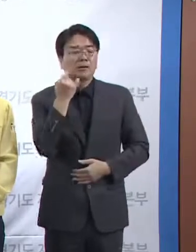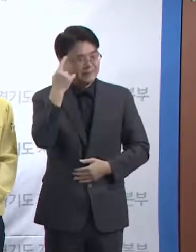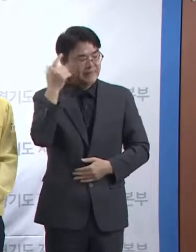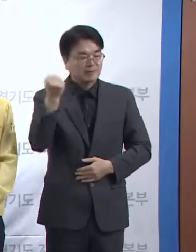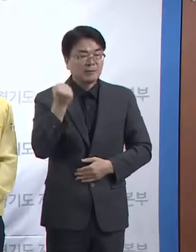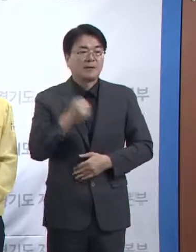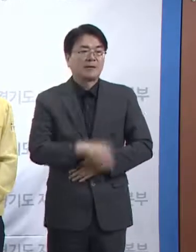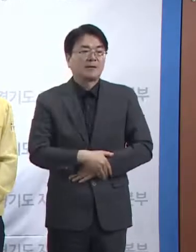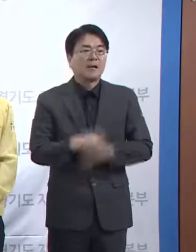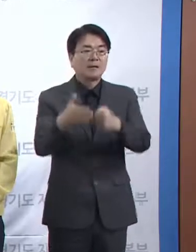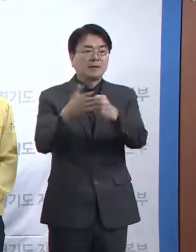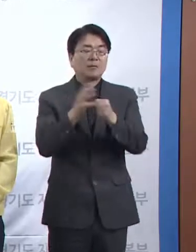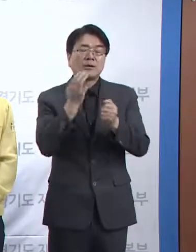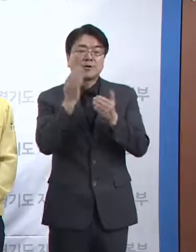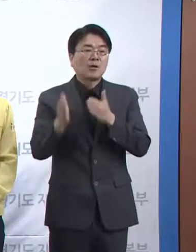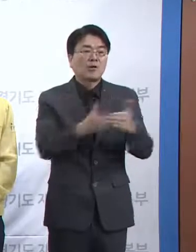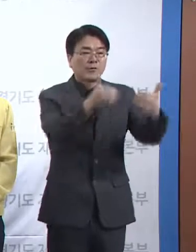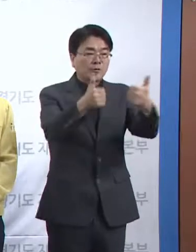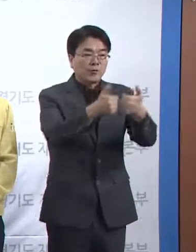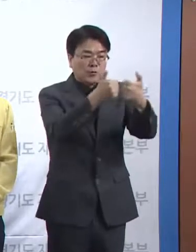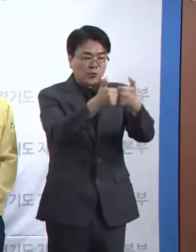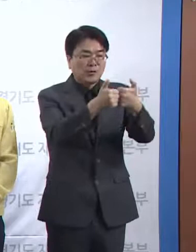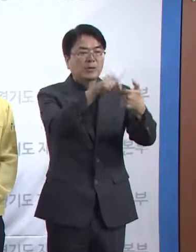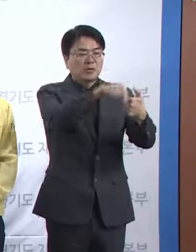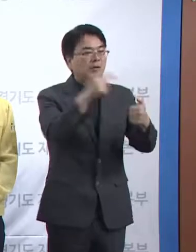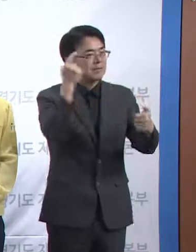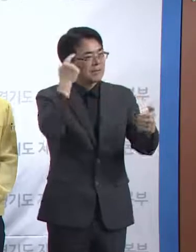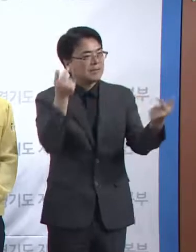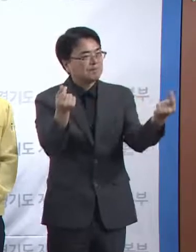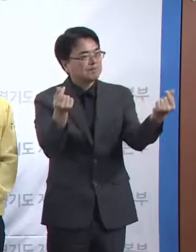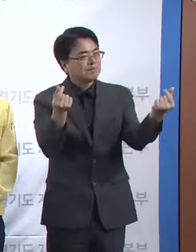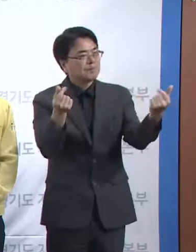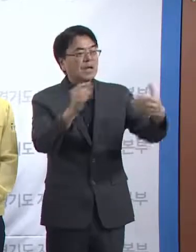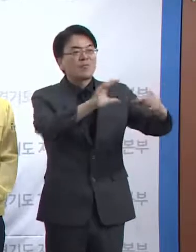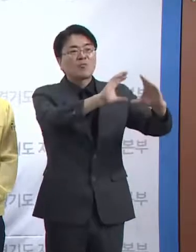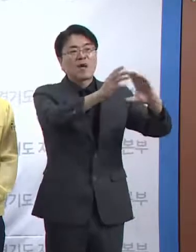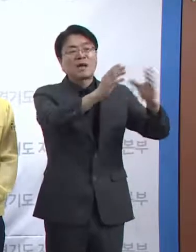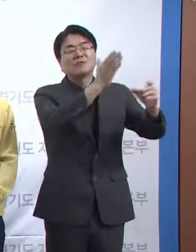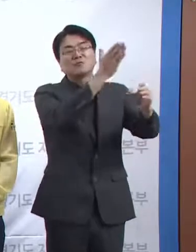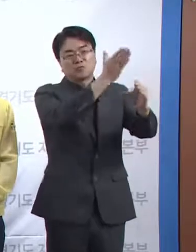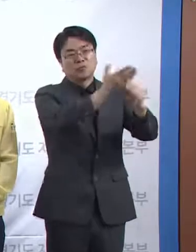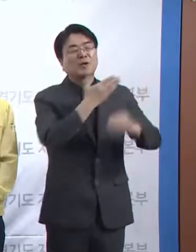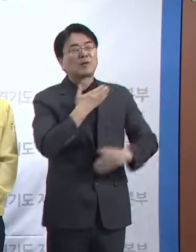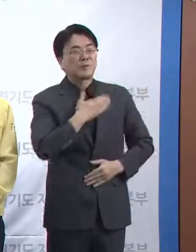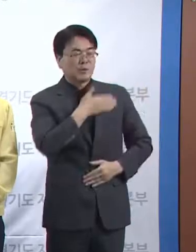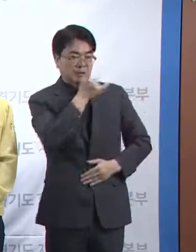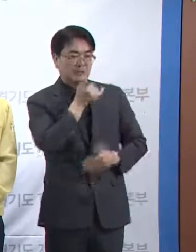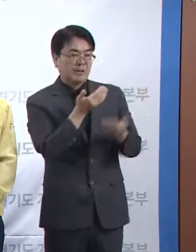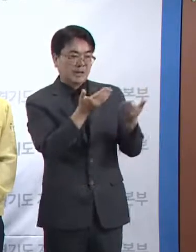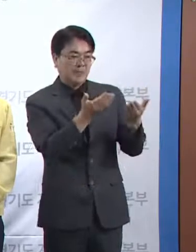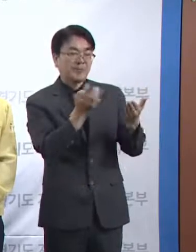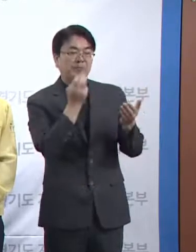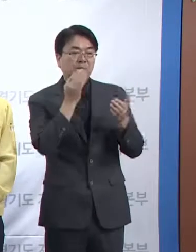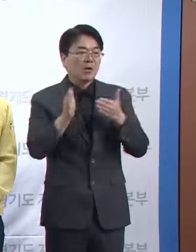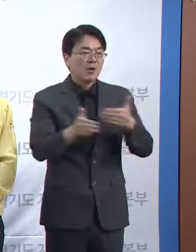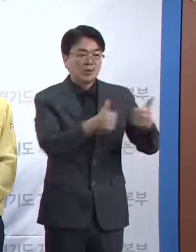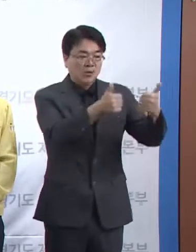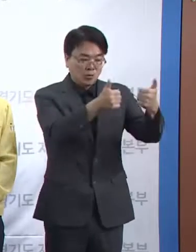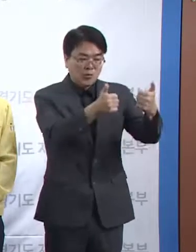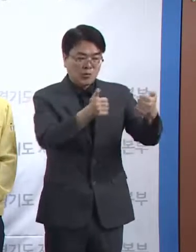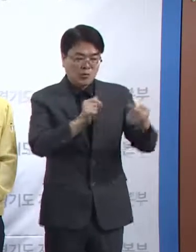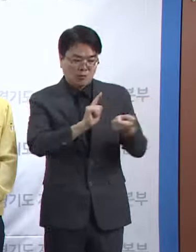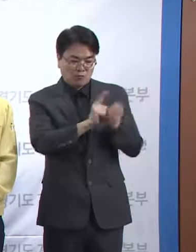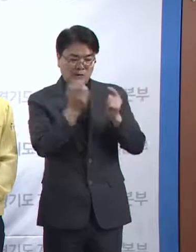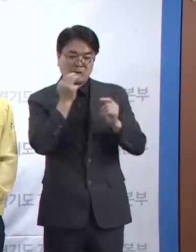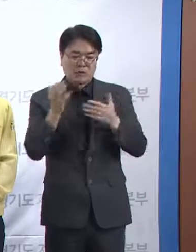도의회에서 안 그래도 이 말씀을 나누고 있는 것으로 알고 있고 또 전에 도의회 집행부와 저희가 잠깐 이 얘기를